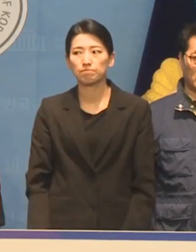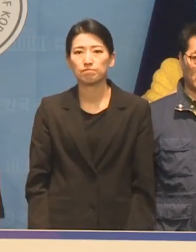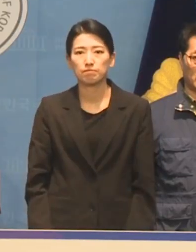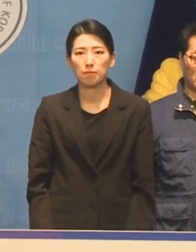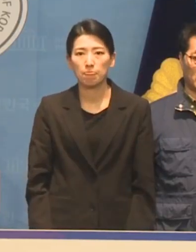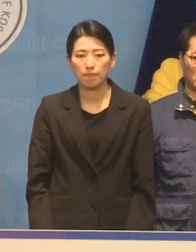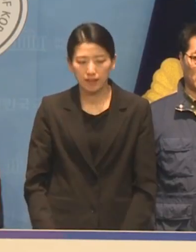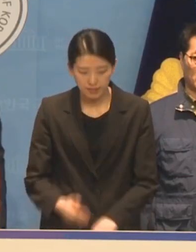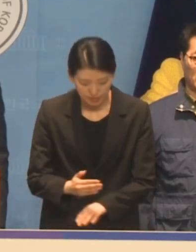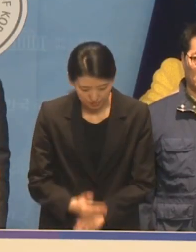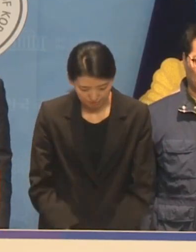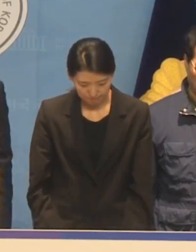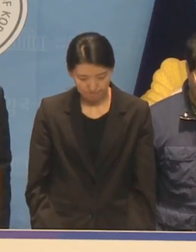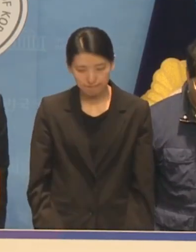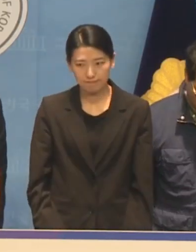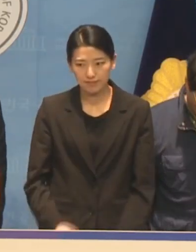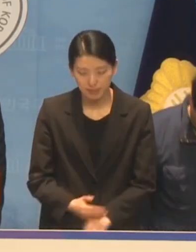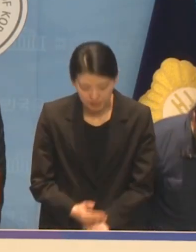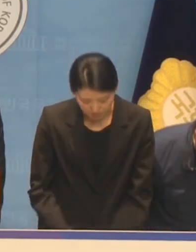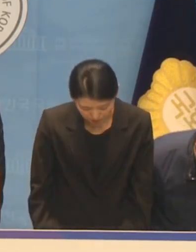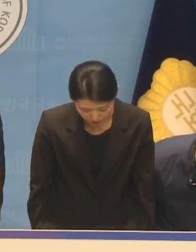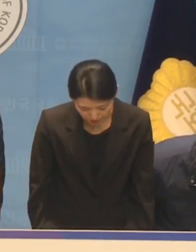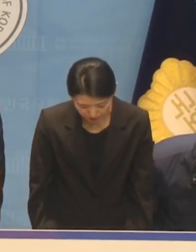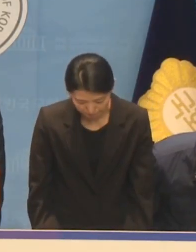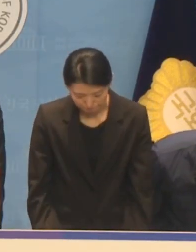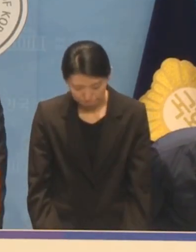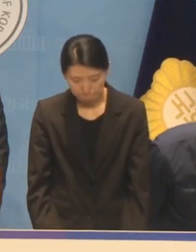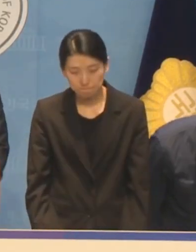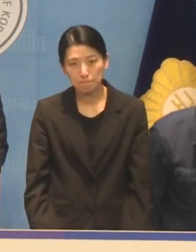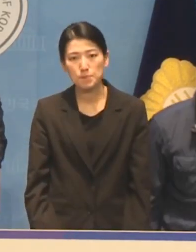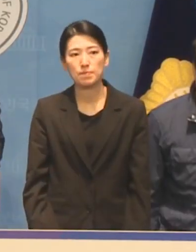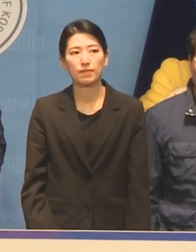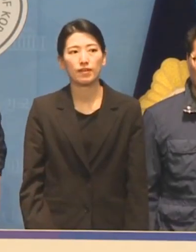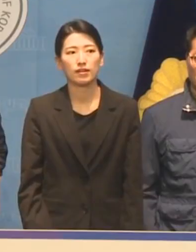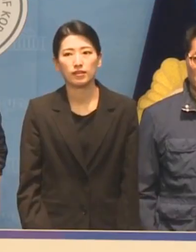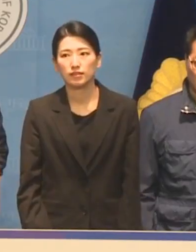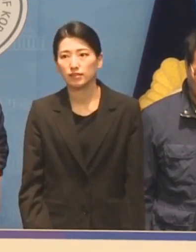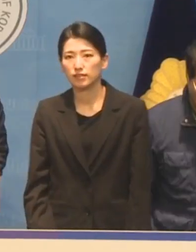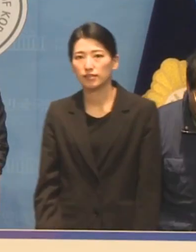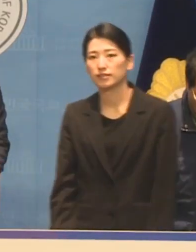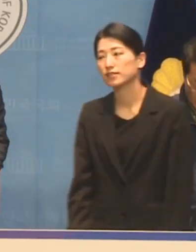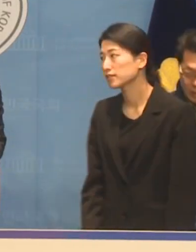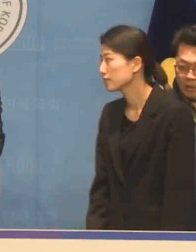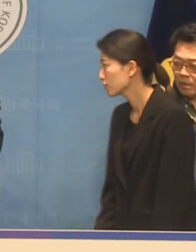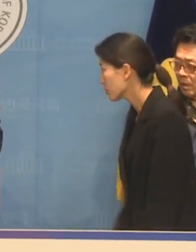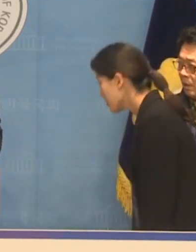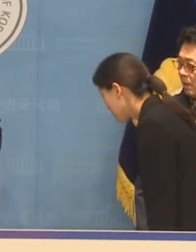인사하실까요? 감사합니다.